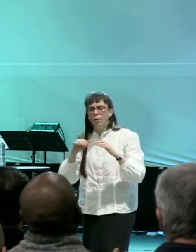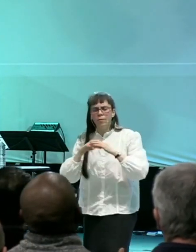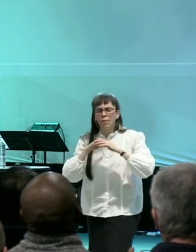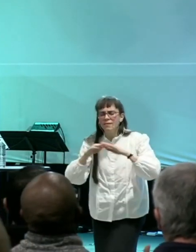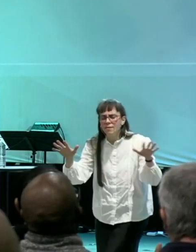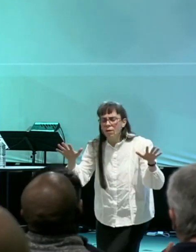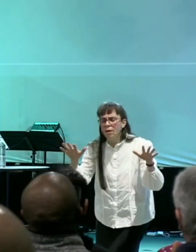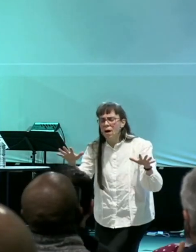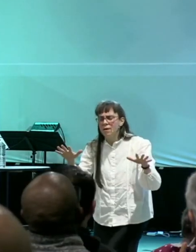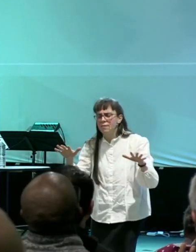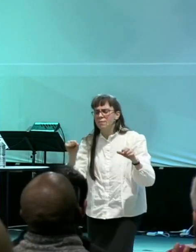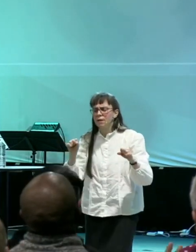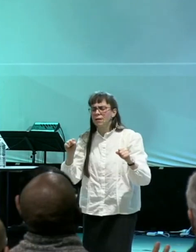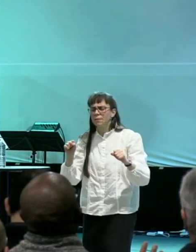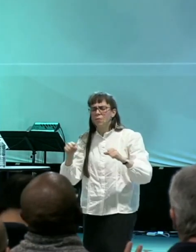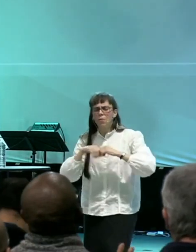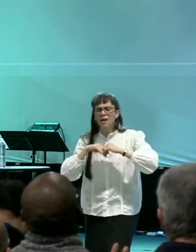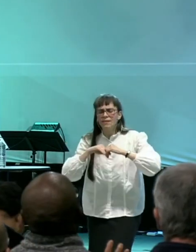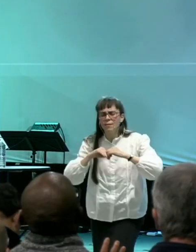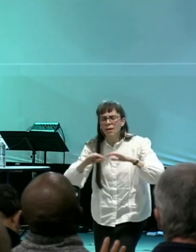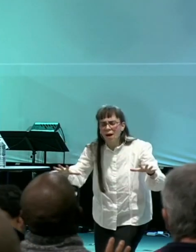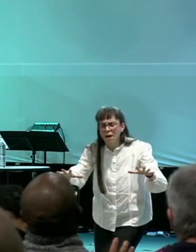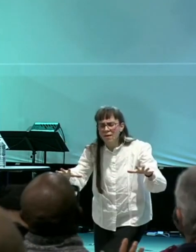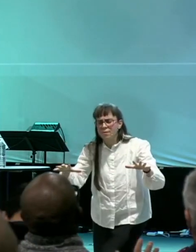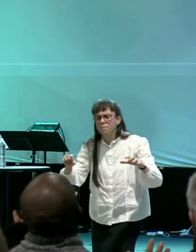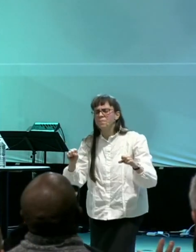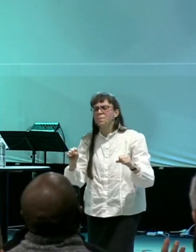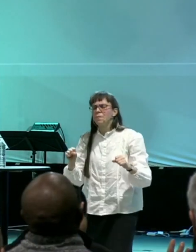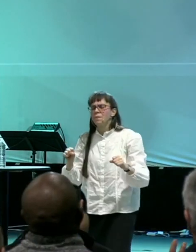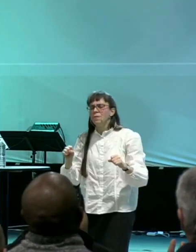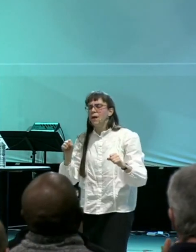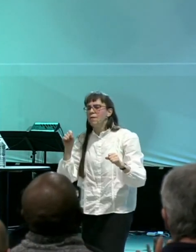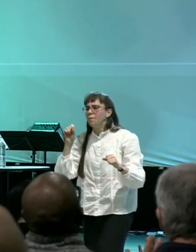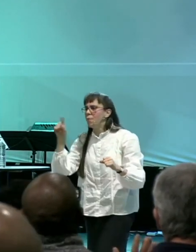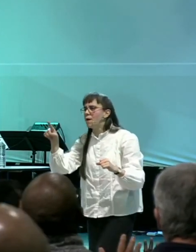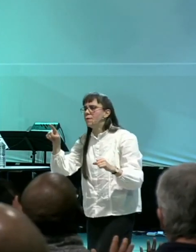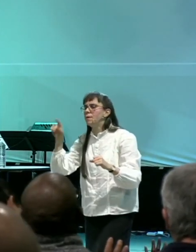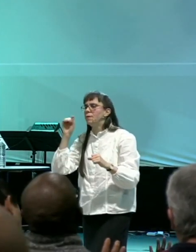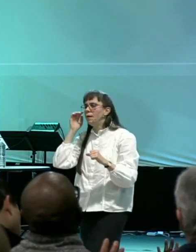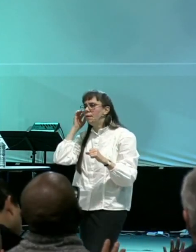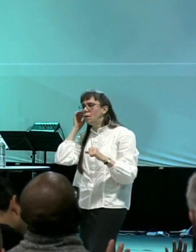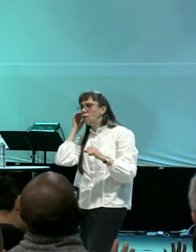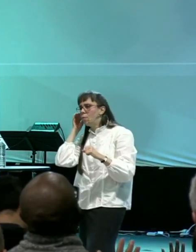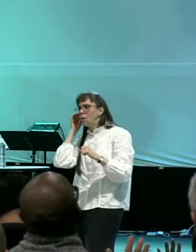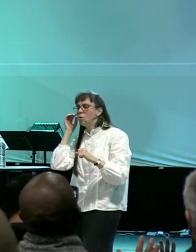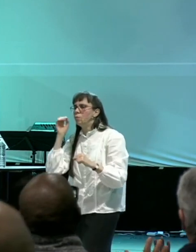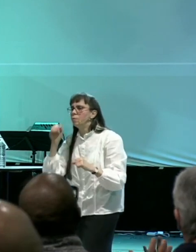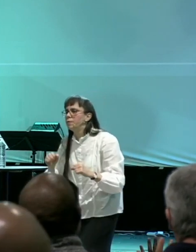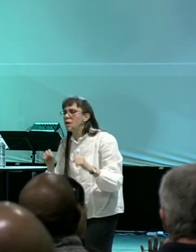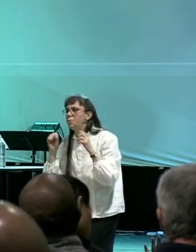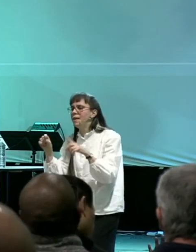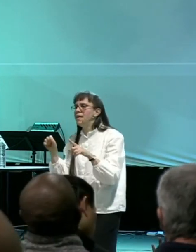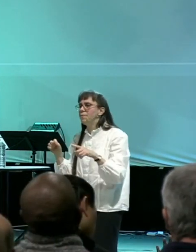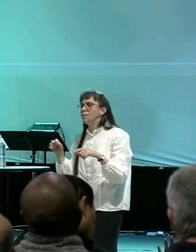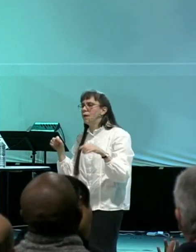mensonge. The rest is only lies. Tout le reste n'est que mensonge. The rest is only lies. Mon frère en pull bleu, tout n'est que mensonge. Crois en